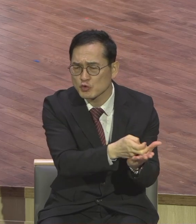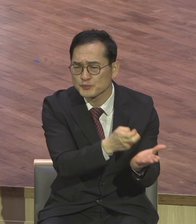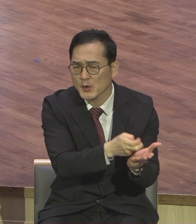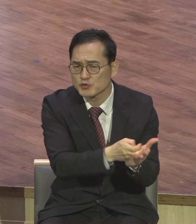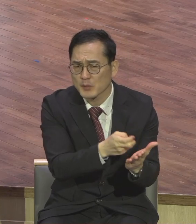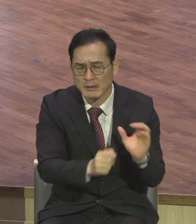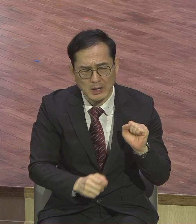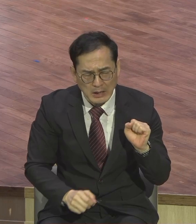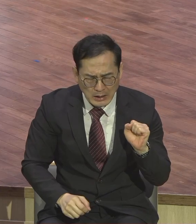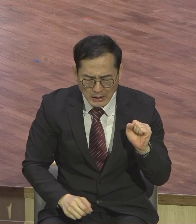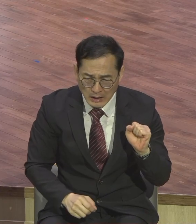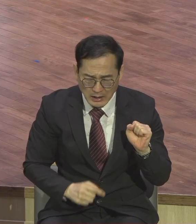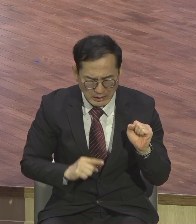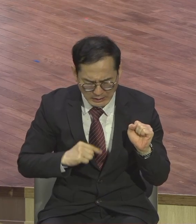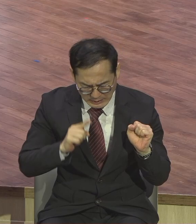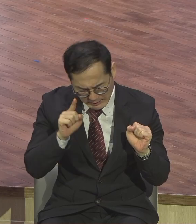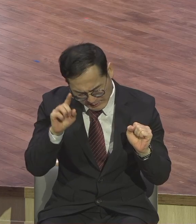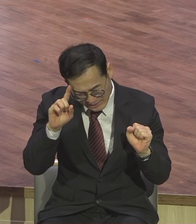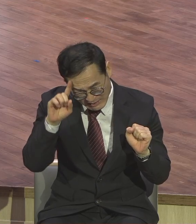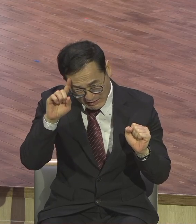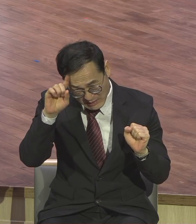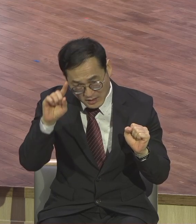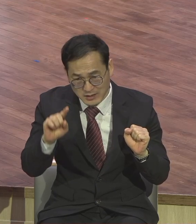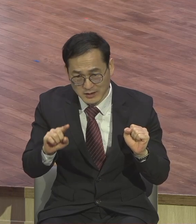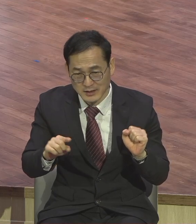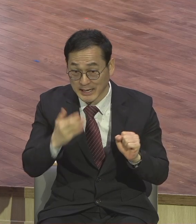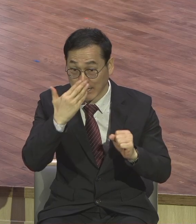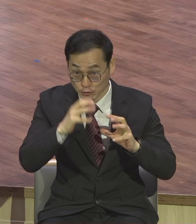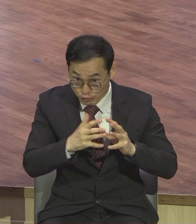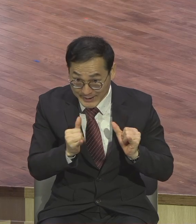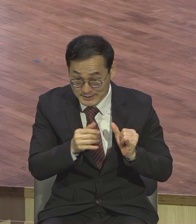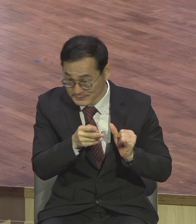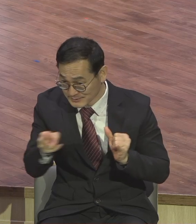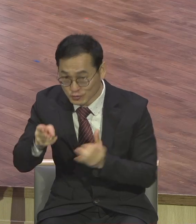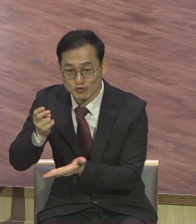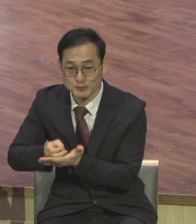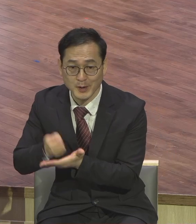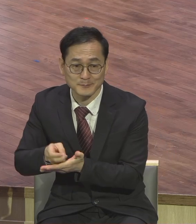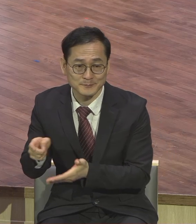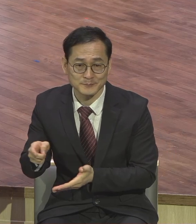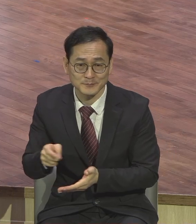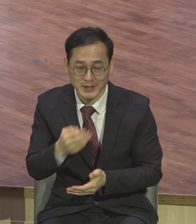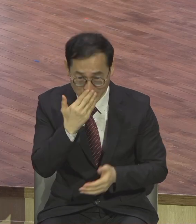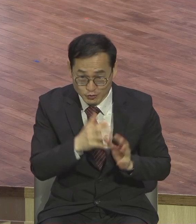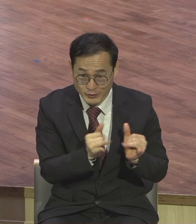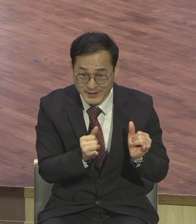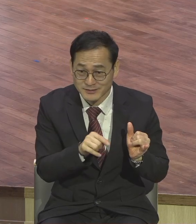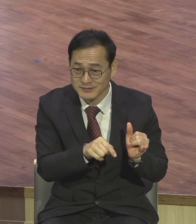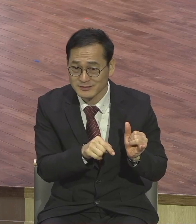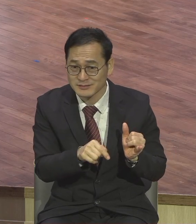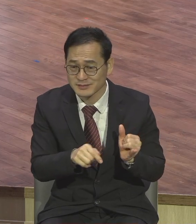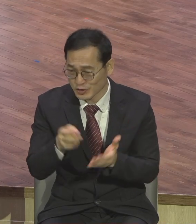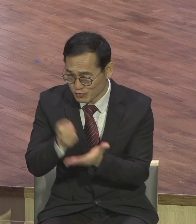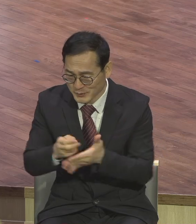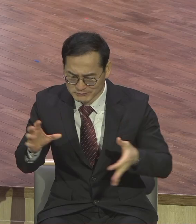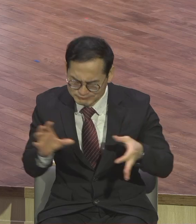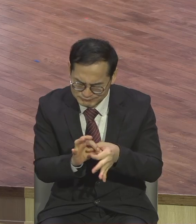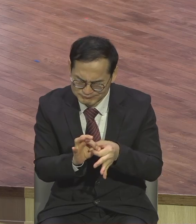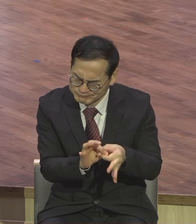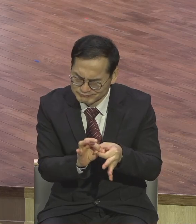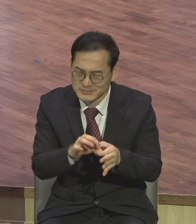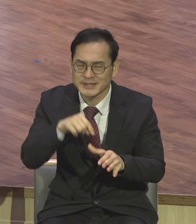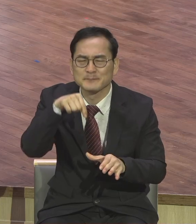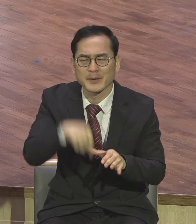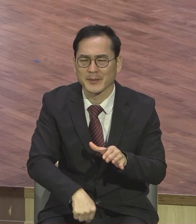여기서 자유. 유대인 하면요, 율법이라는 말이 떠오르죠. 유대인은 율법입니다. 이 유대인은 율법과 뗄래야 뗄 수